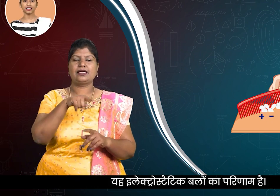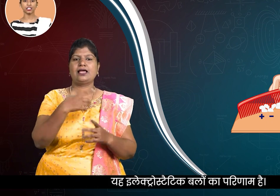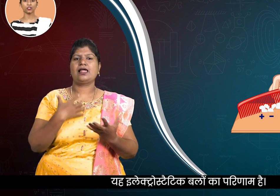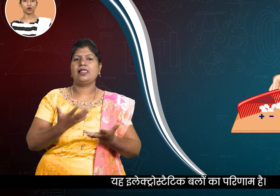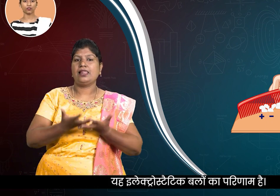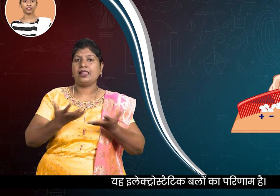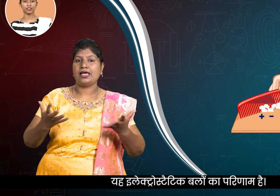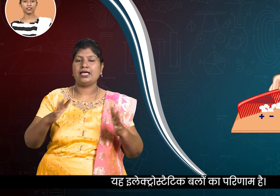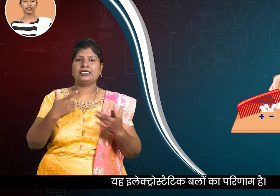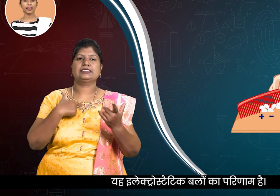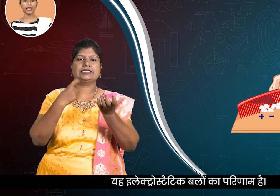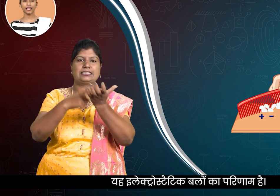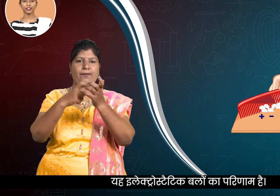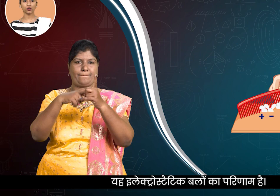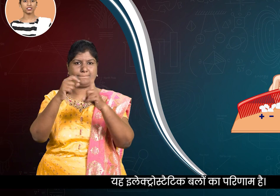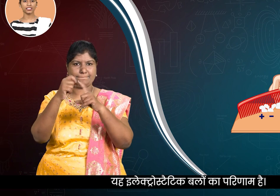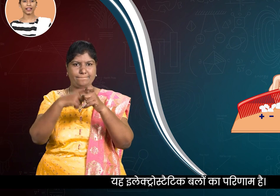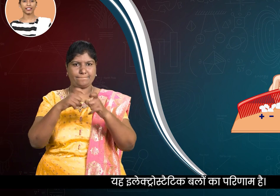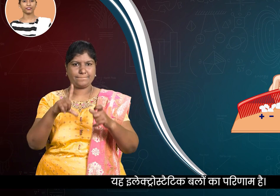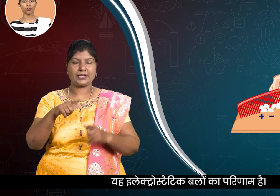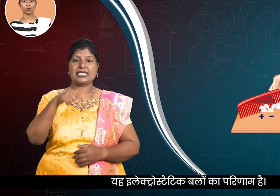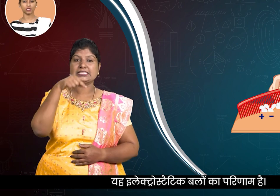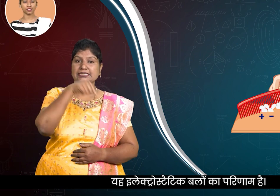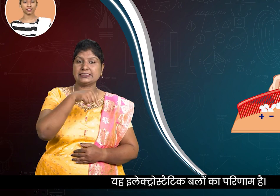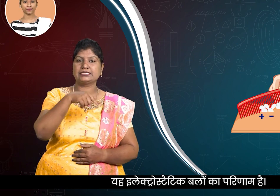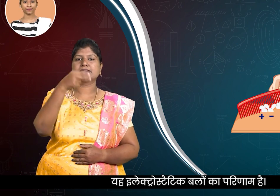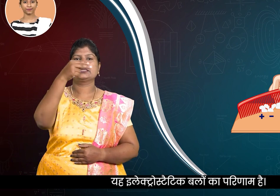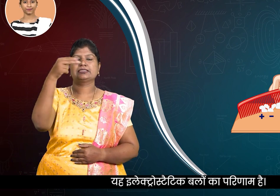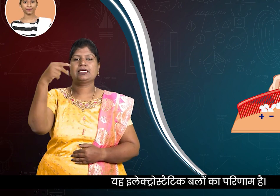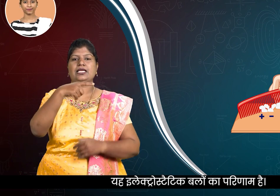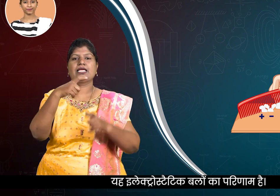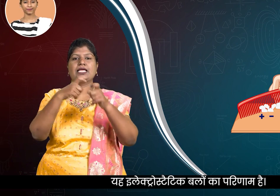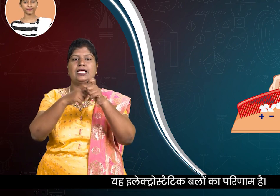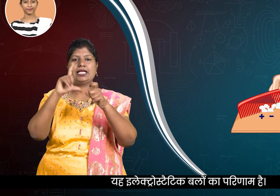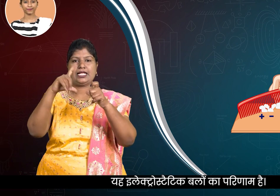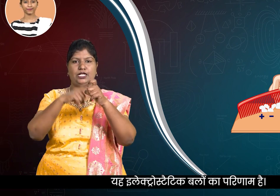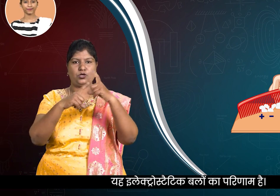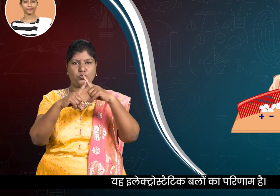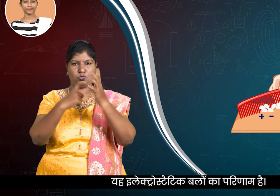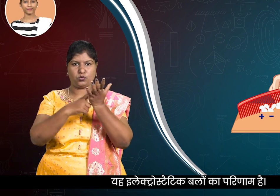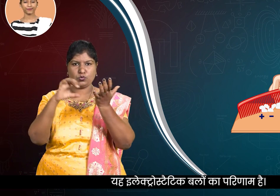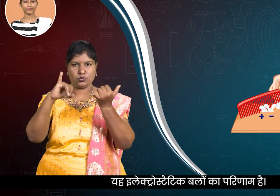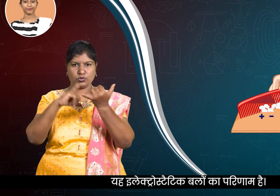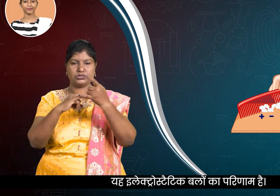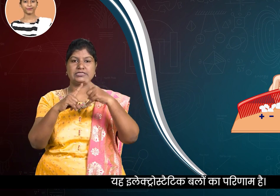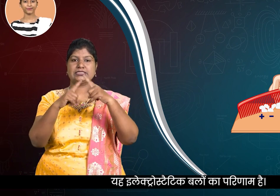ये इलेक्ट्रोस्टैटिक बलों का परिणाम होते हैं।